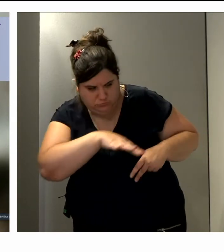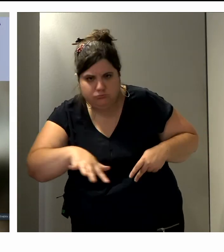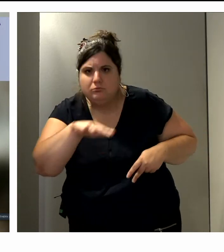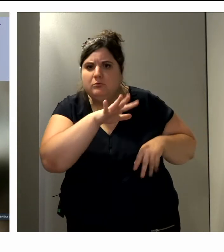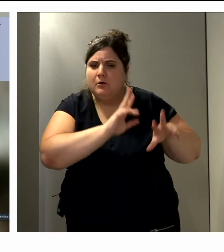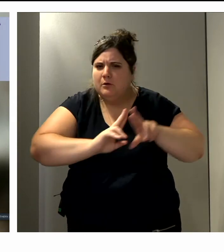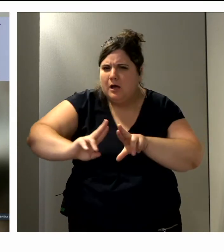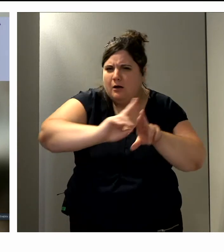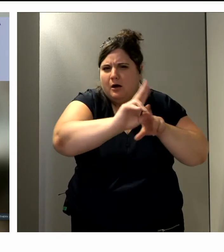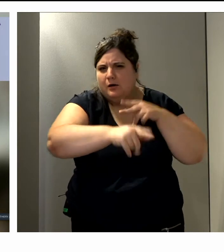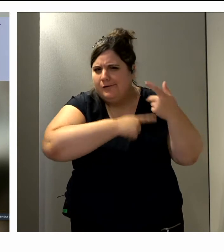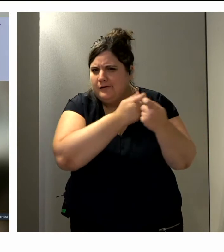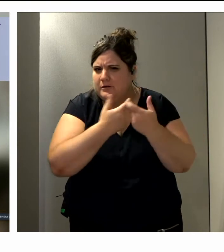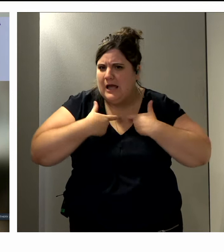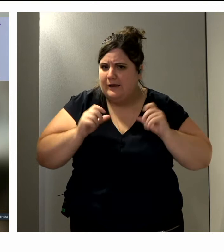plus de facilité,